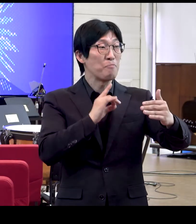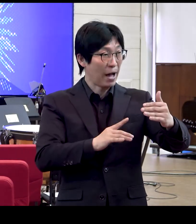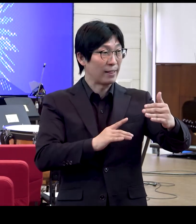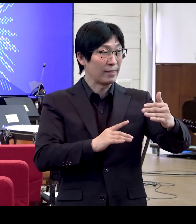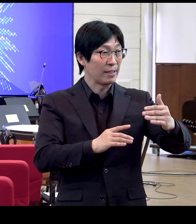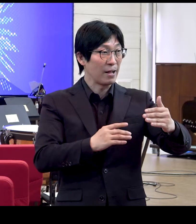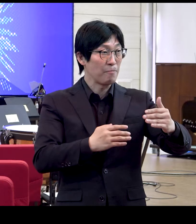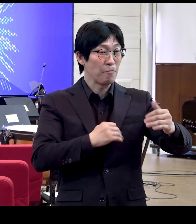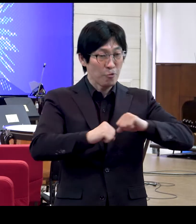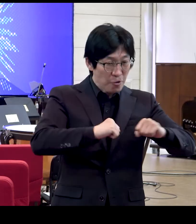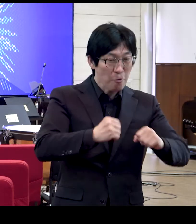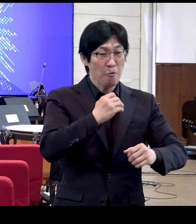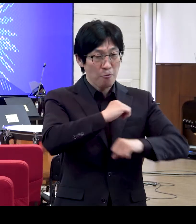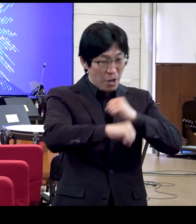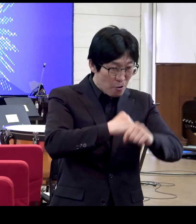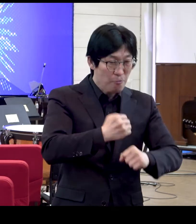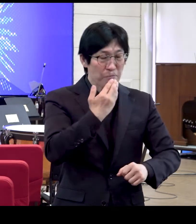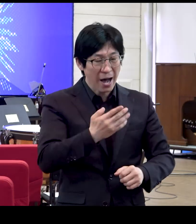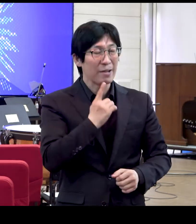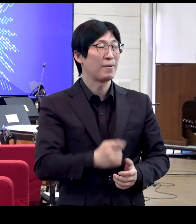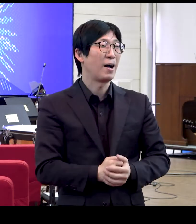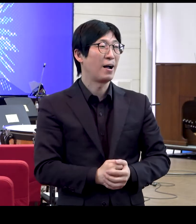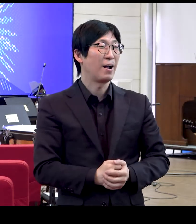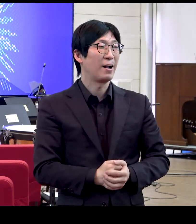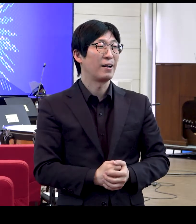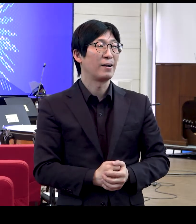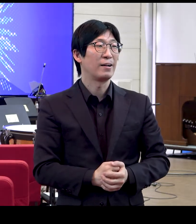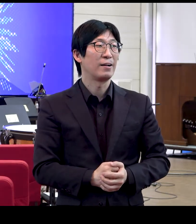거예요. 절대 무한한 것이 아니라는 거예요.